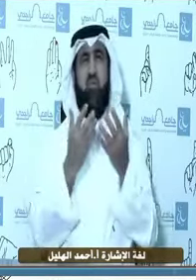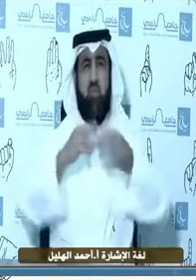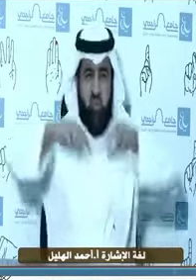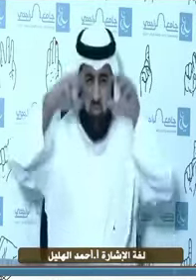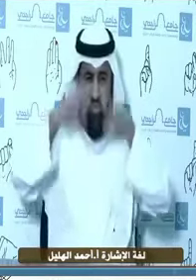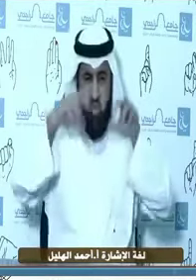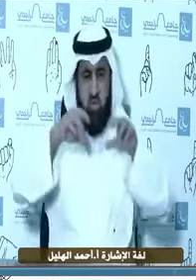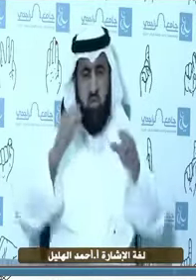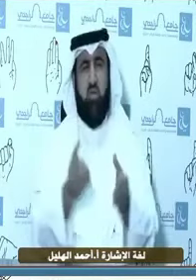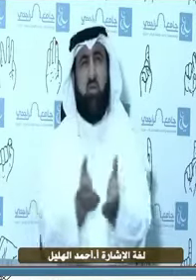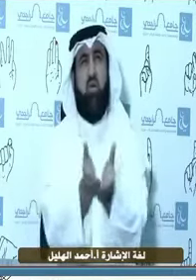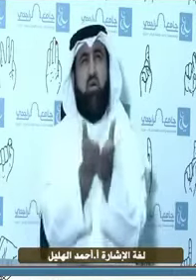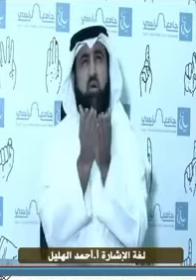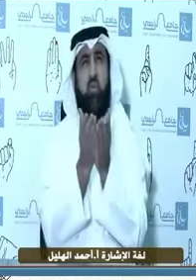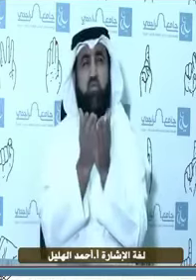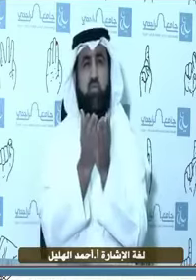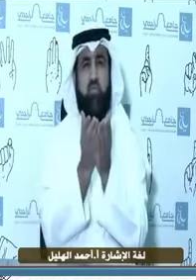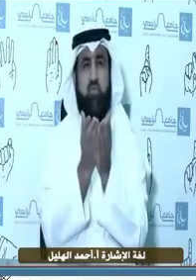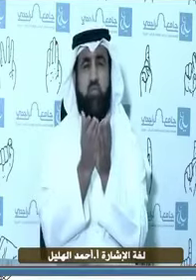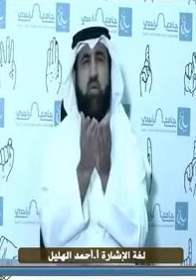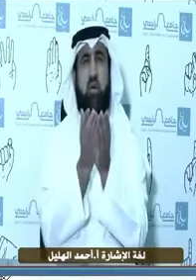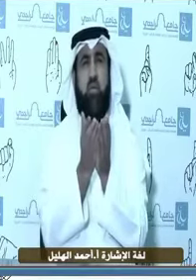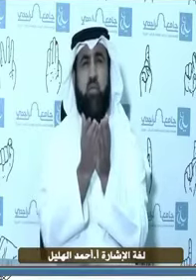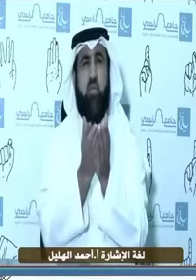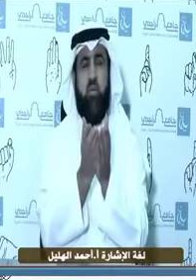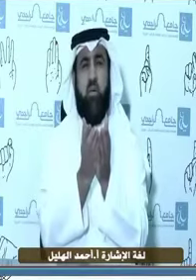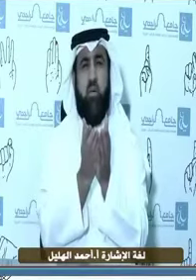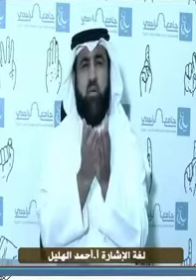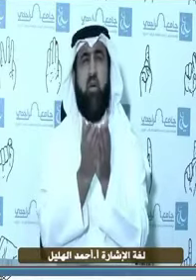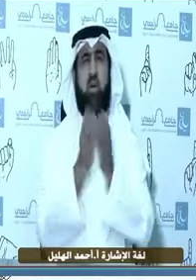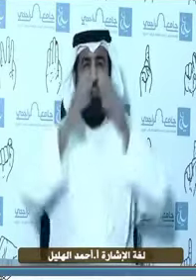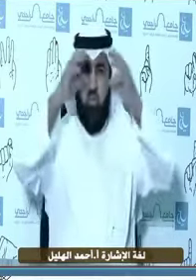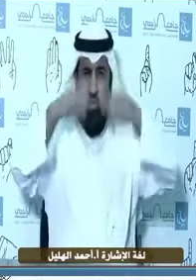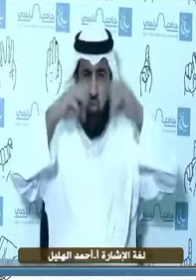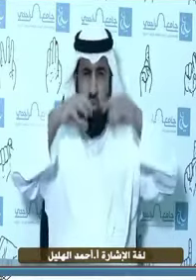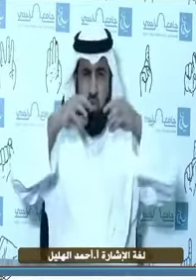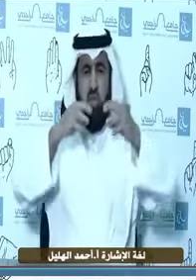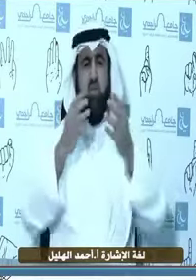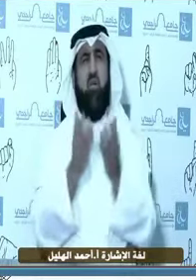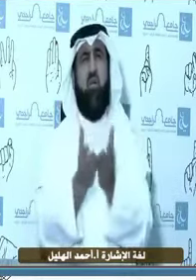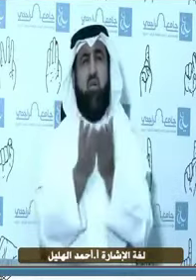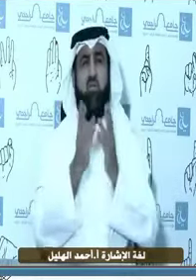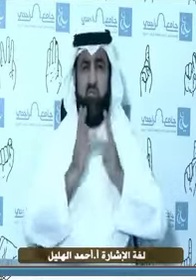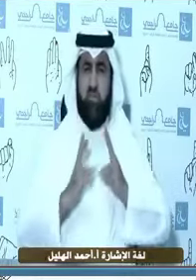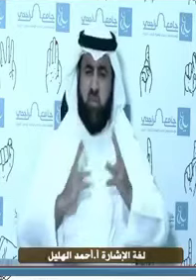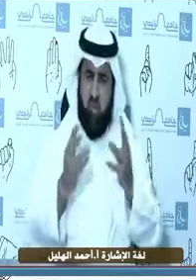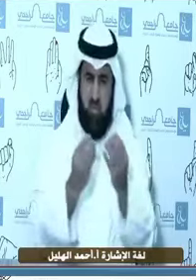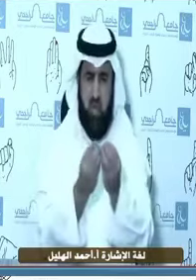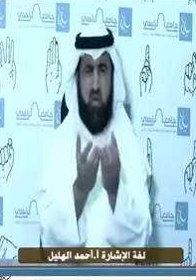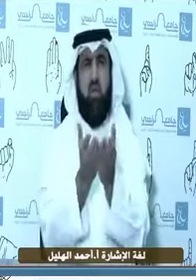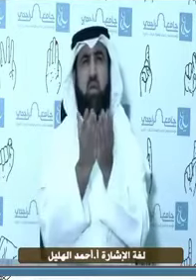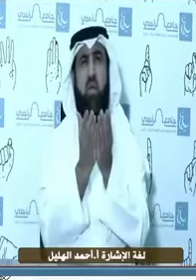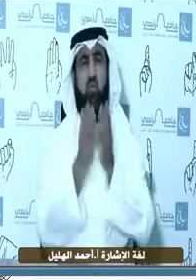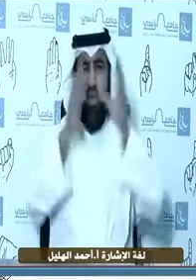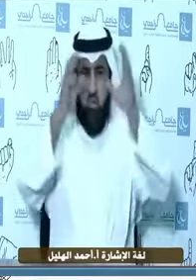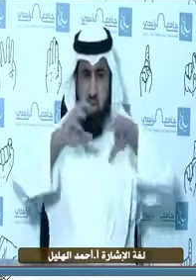علينا مدرارا اللهم اسقنا وأغننا اللهم